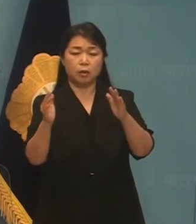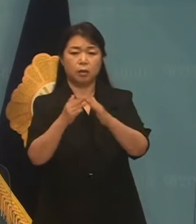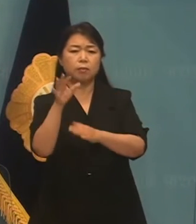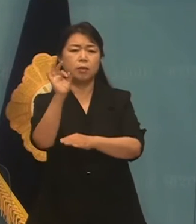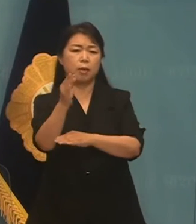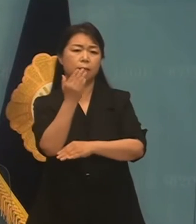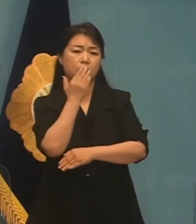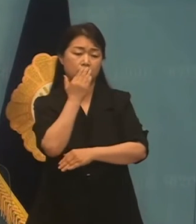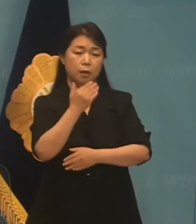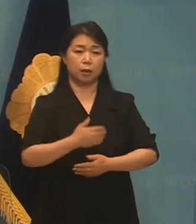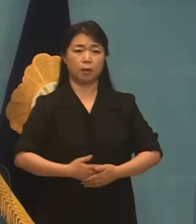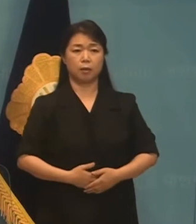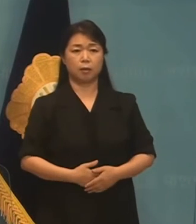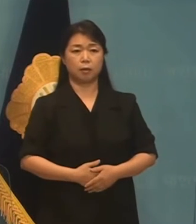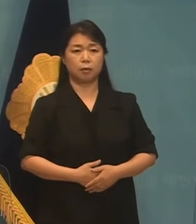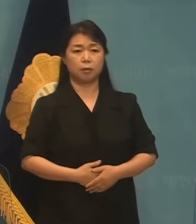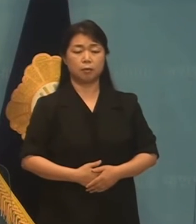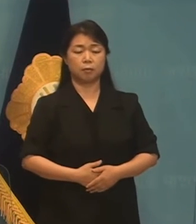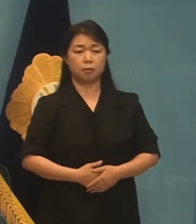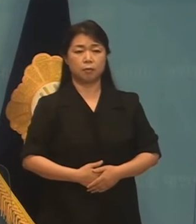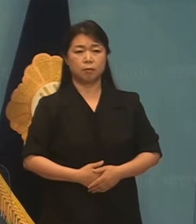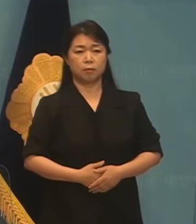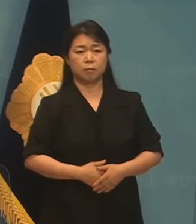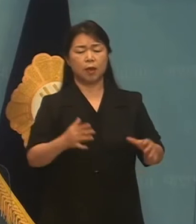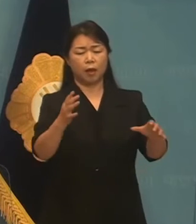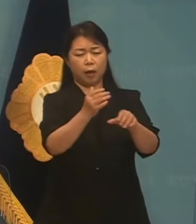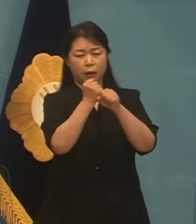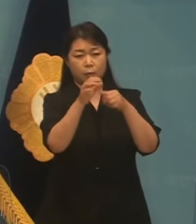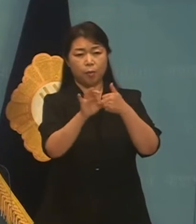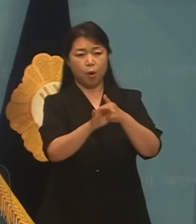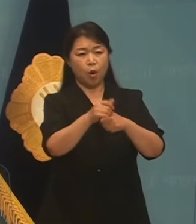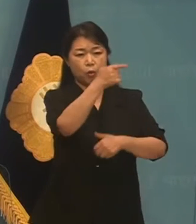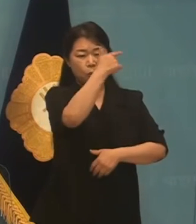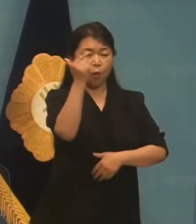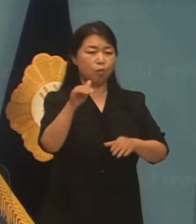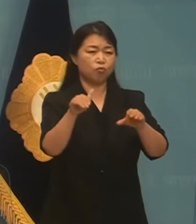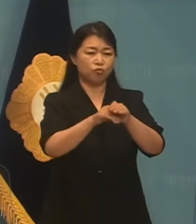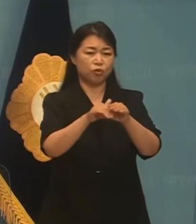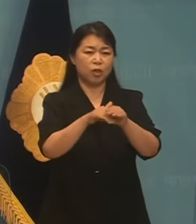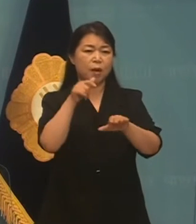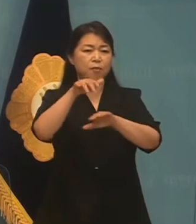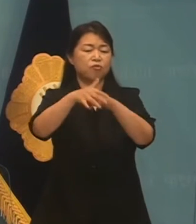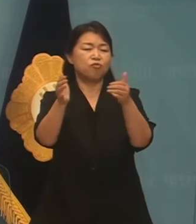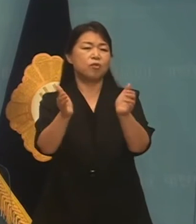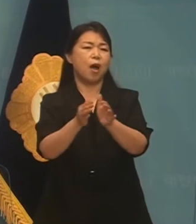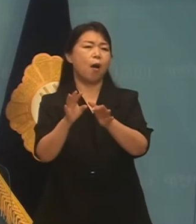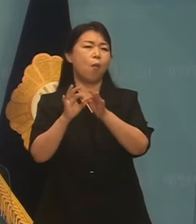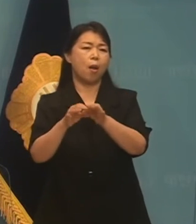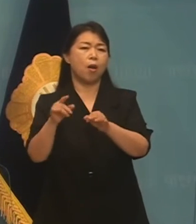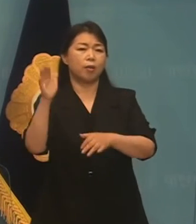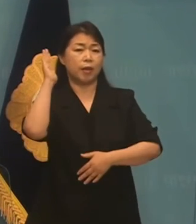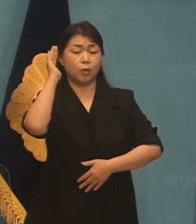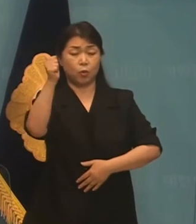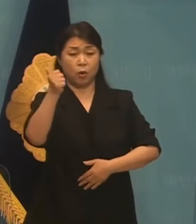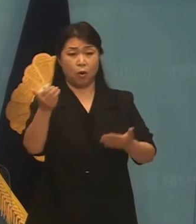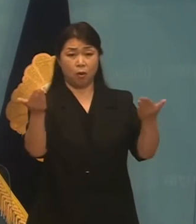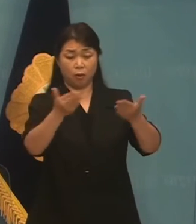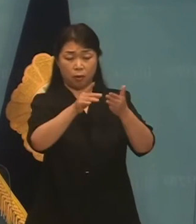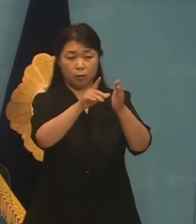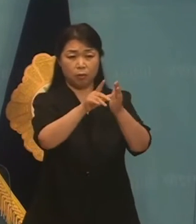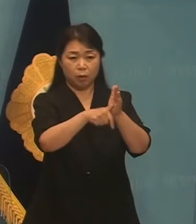마련할 수 있습니다. 요약하면 노무현과 문재인, 즉 민주당 소속의 대통령 재임 기간